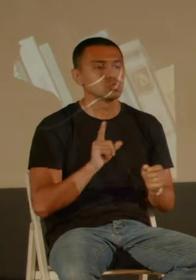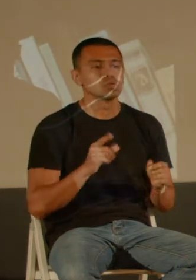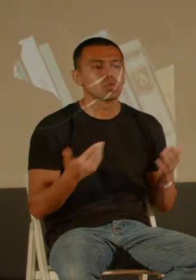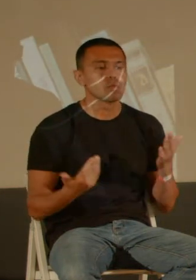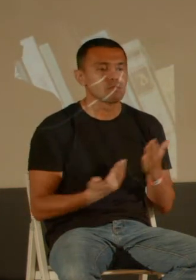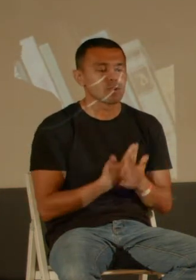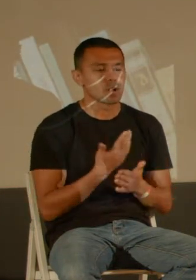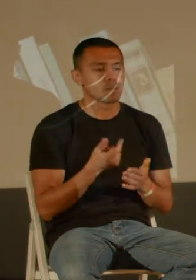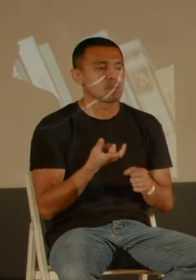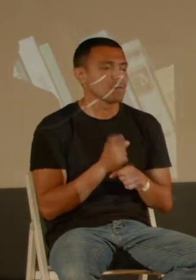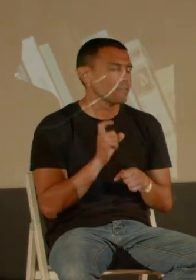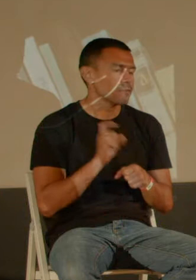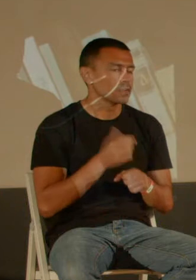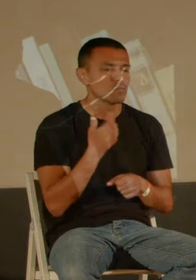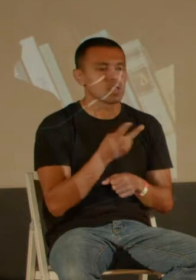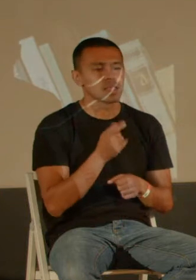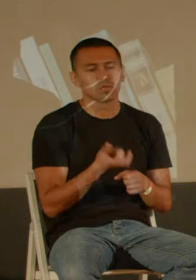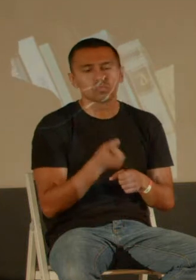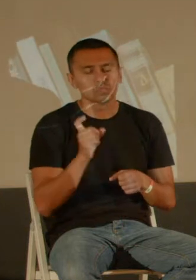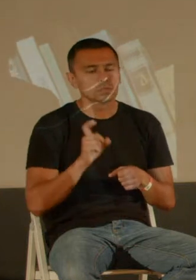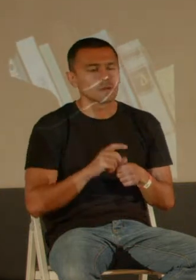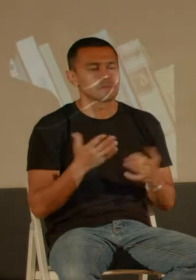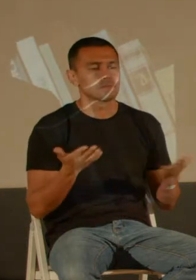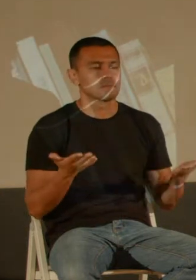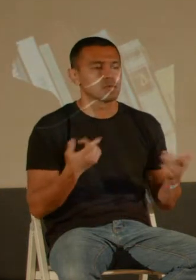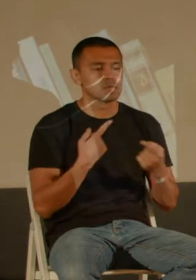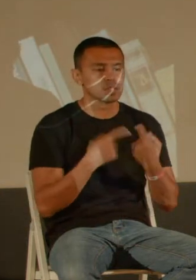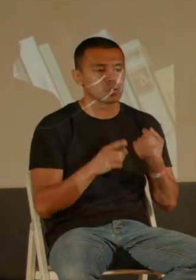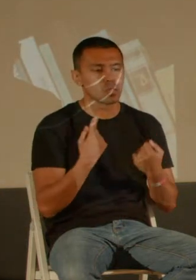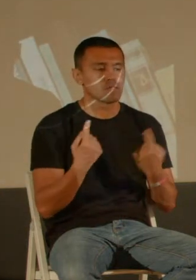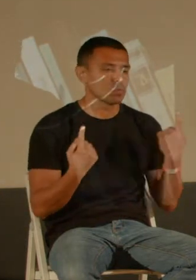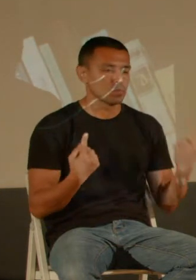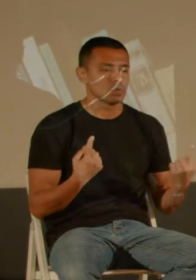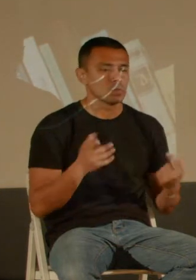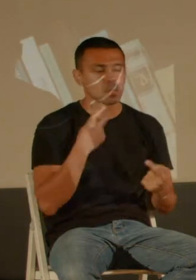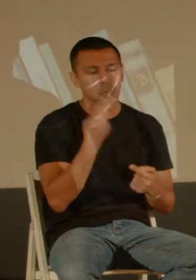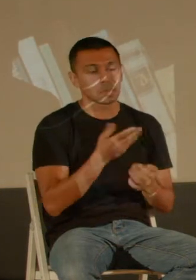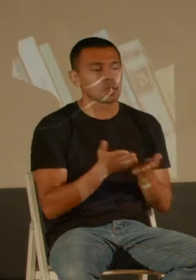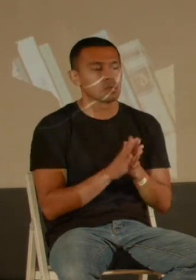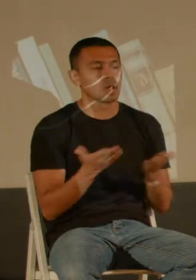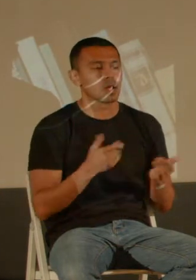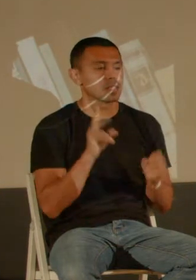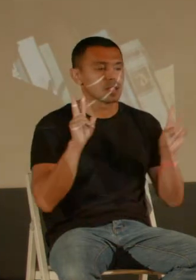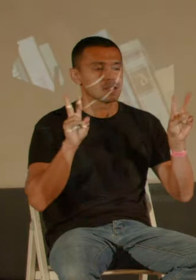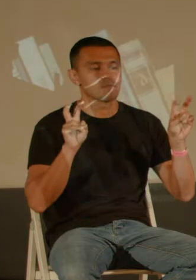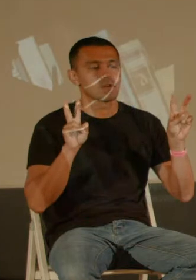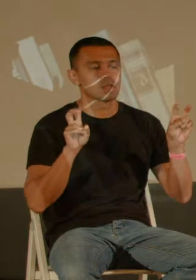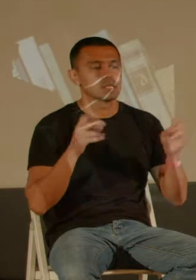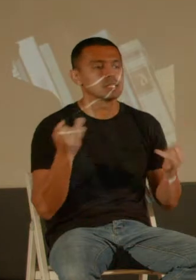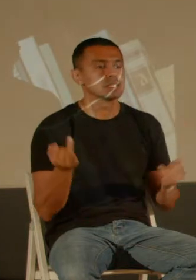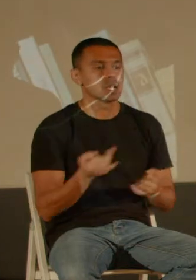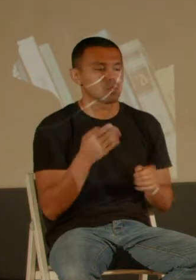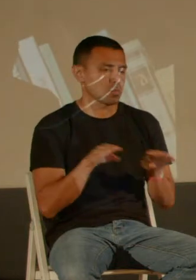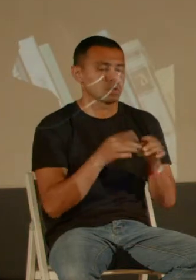щось нове, бо переважно вони не надто відрізняються одна від одної. І побачила книгу, яка називалася